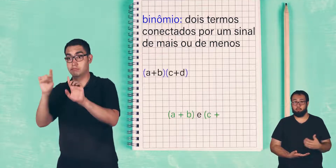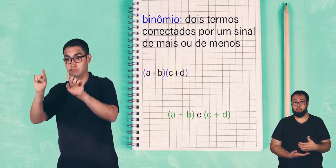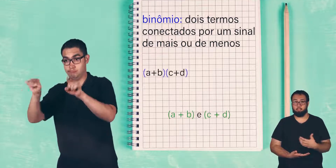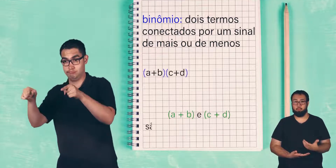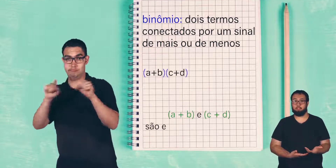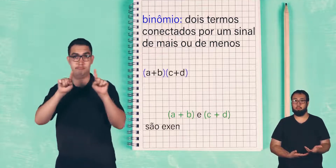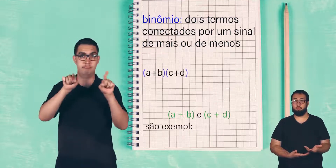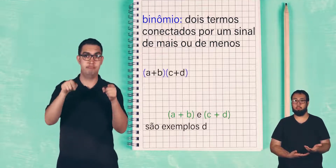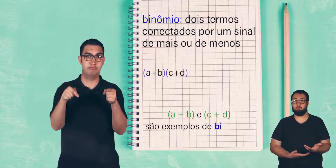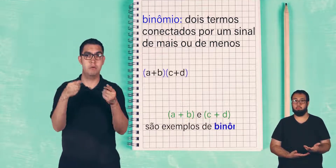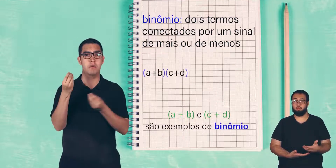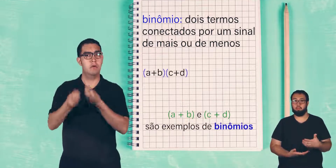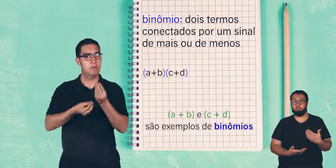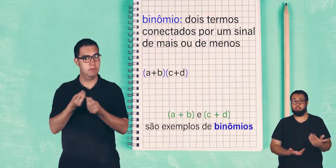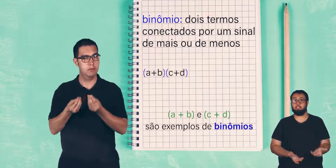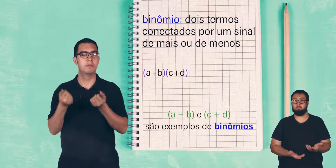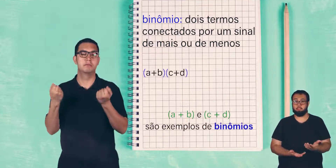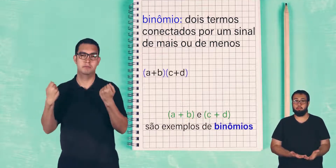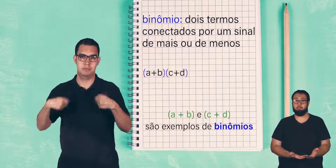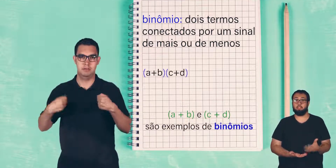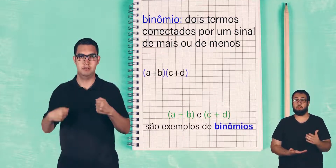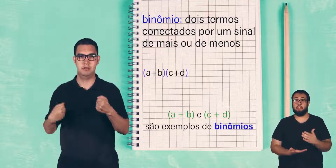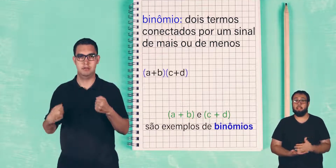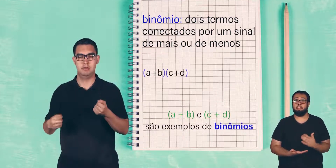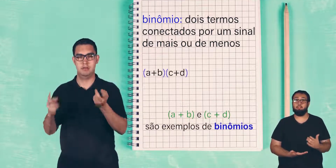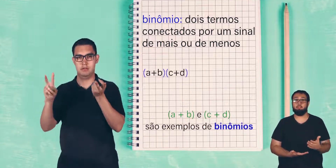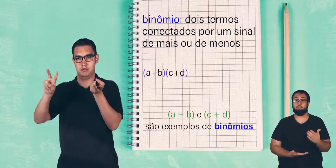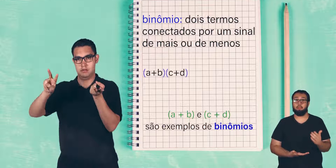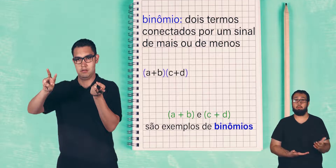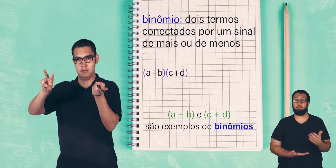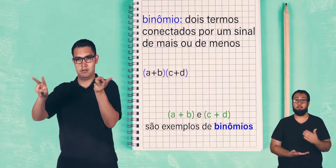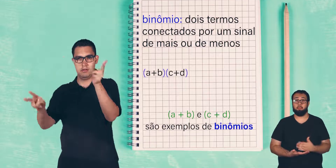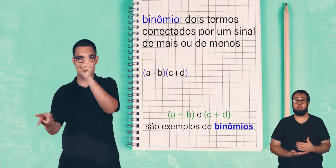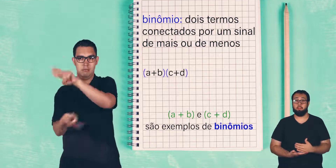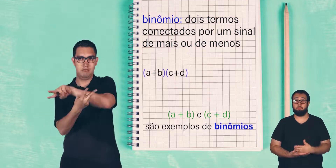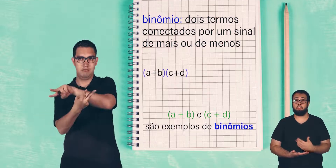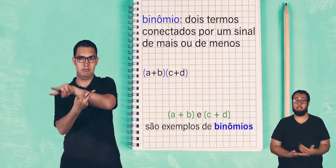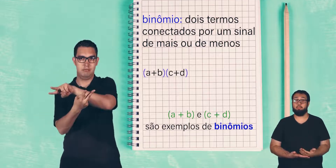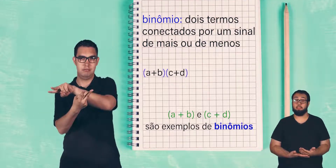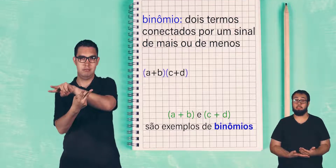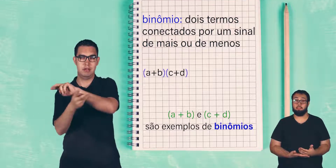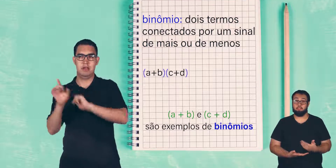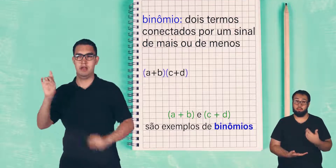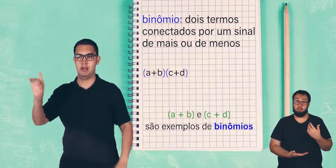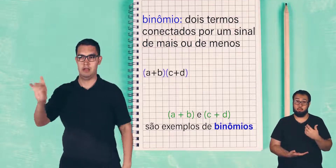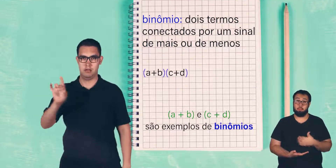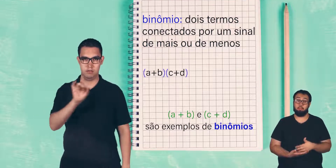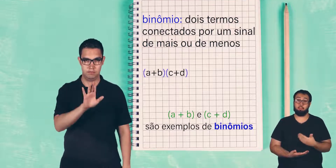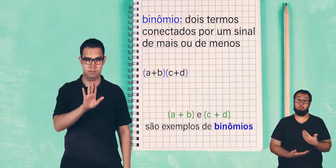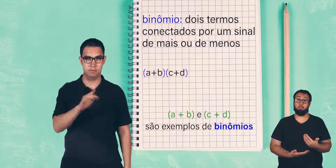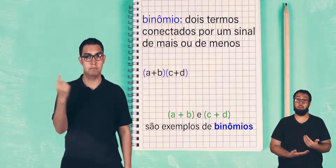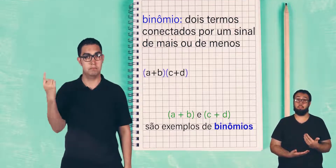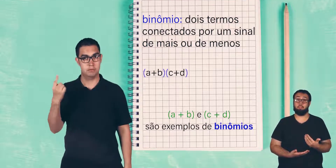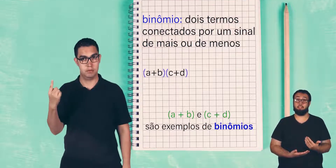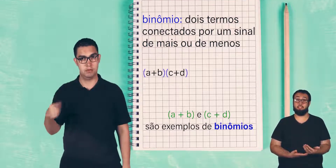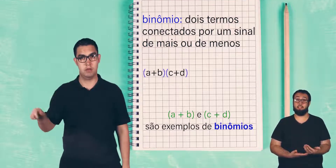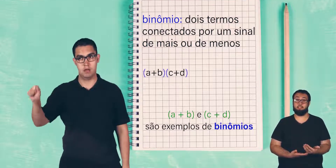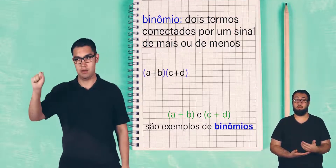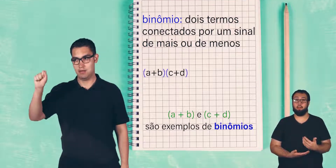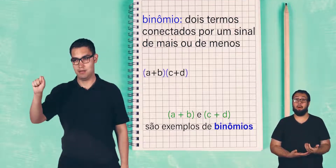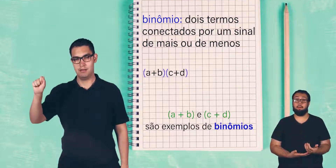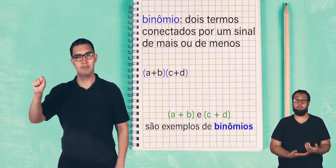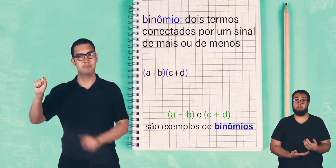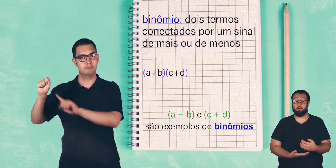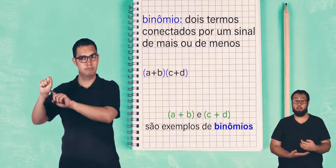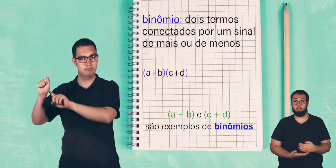multiplicação entre dois ou mais binômios? Precisamos distribuir cada um dos membros do primeiro binômio de cada vez. O primeiro termo do binômio da